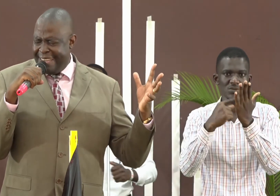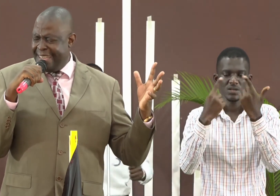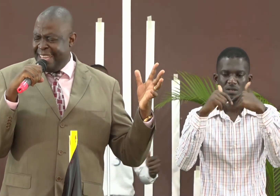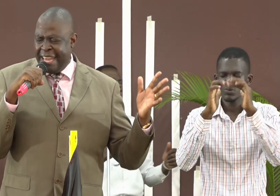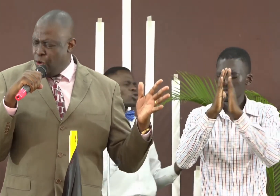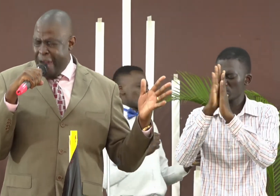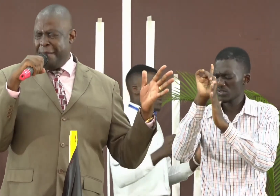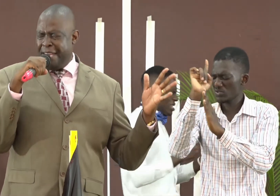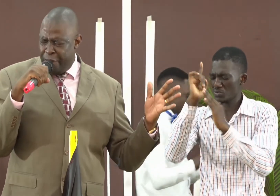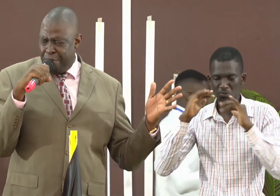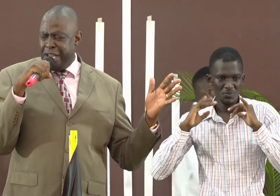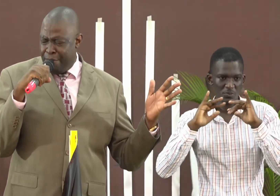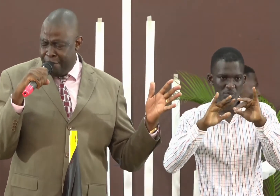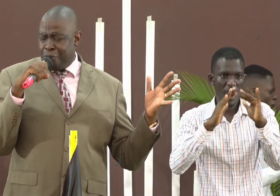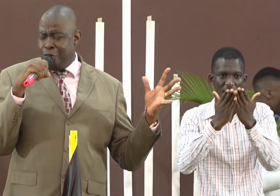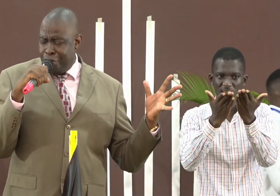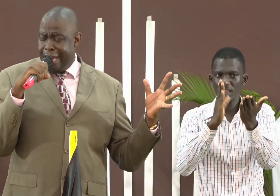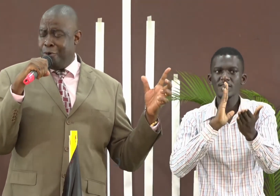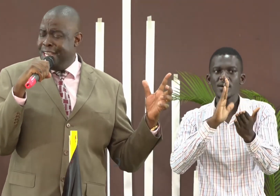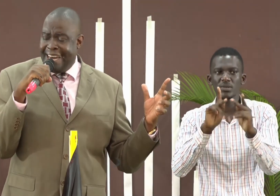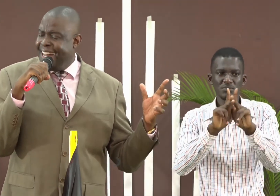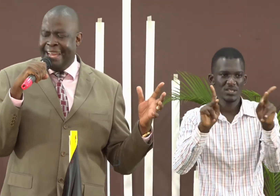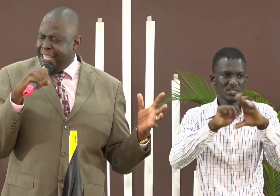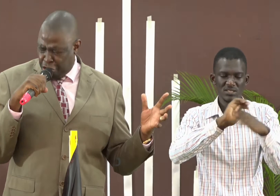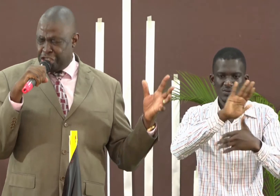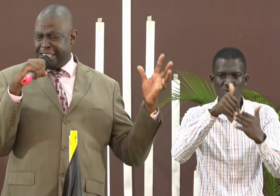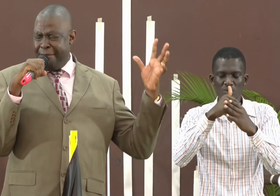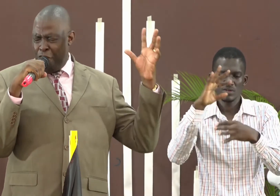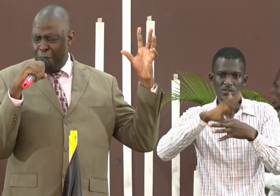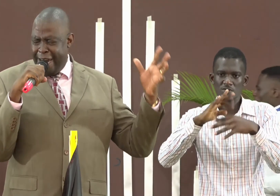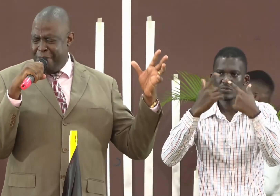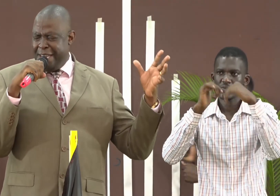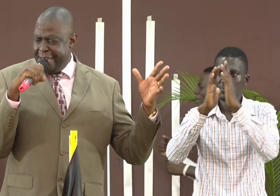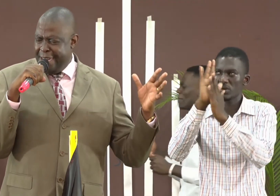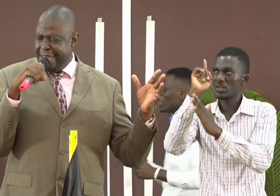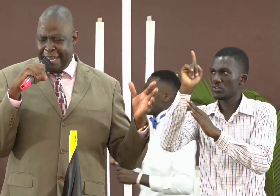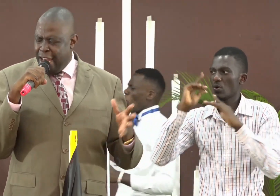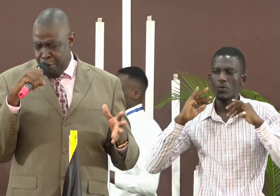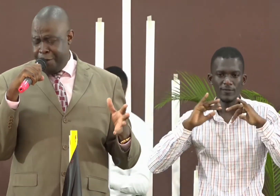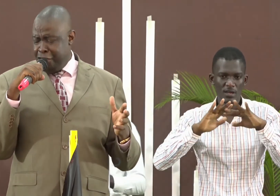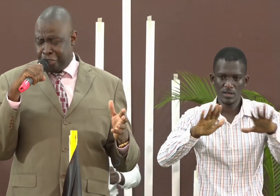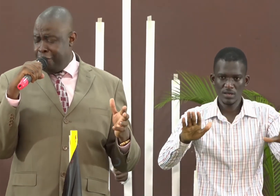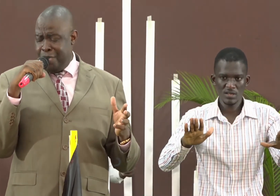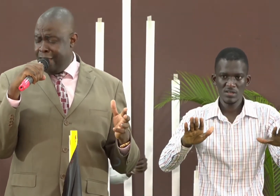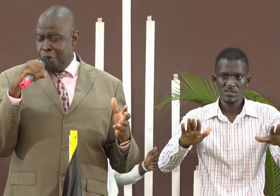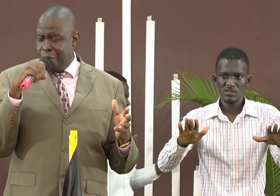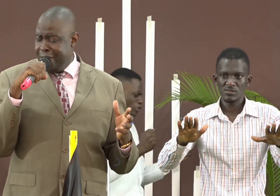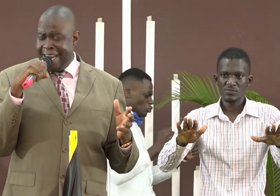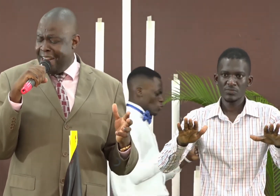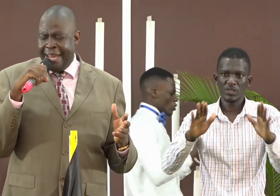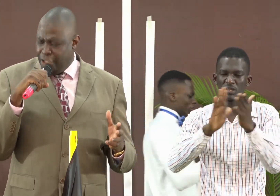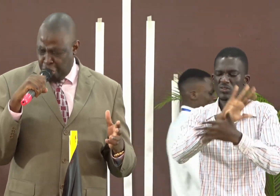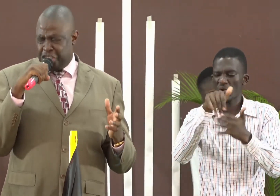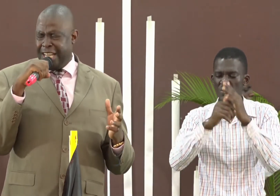omamire Wabelewe mirembe mu kulonda kona Tusabi omamire Mubese mbye